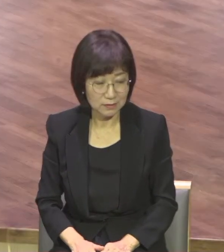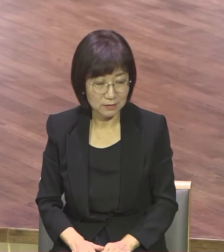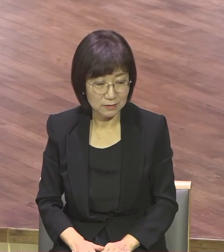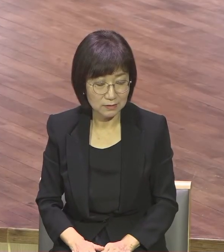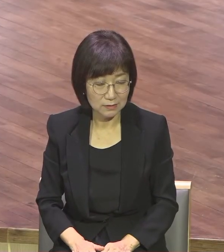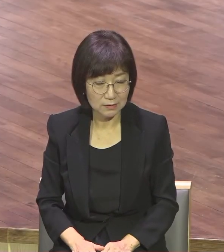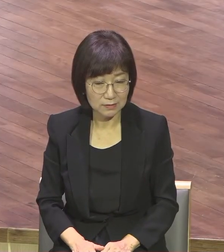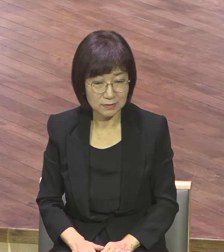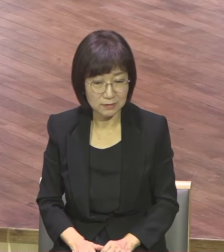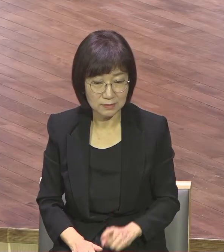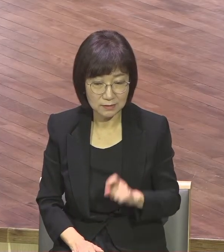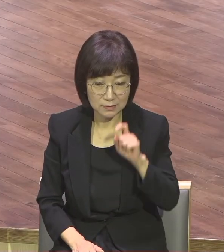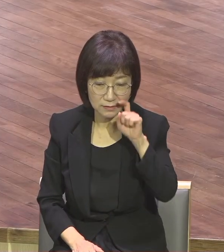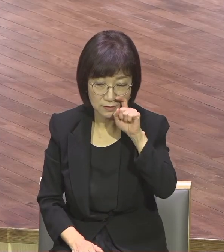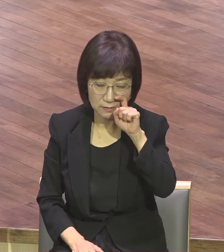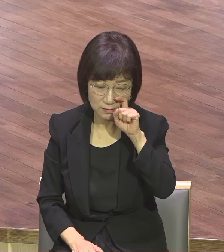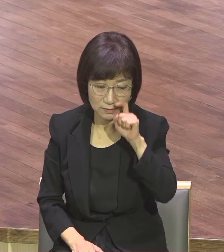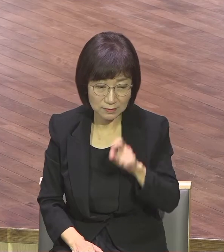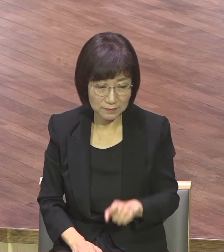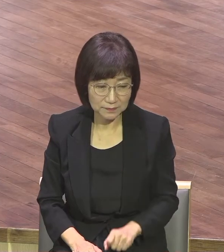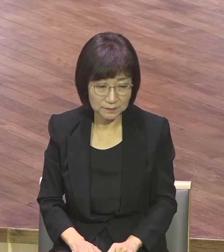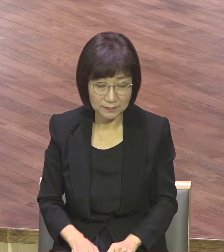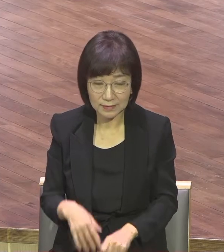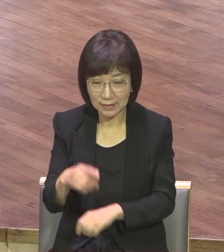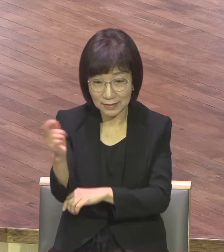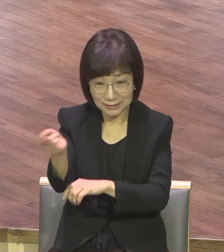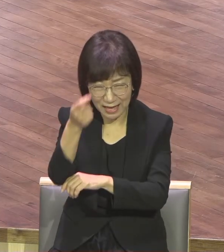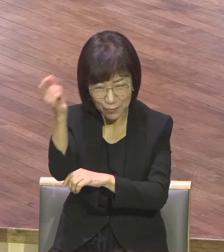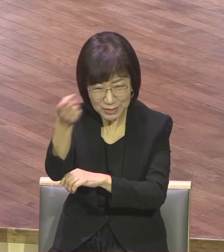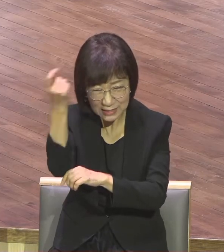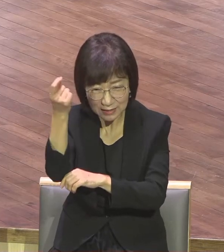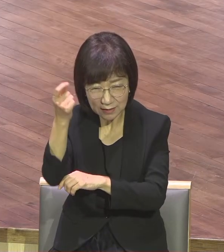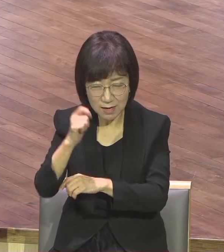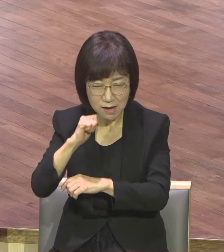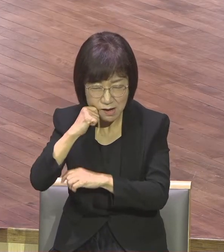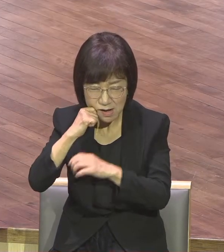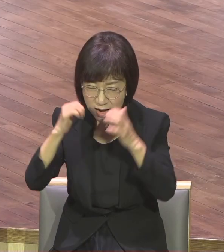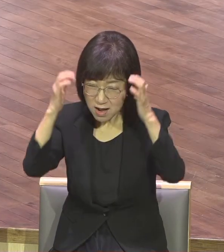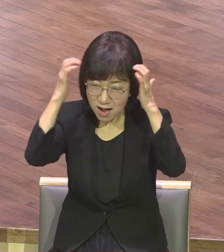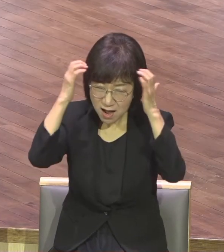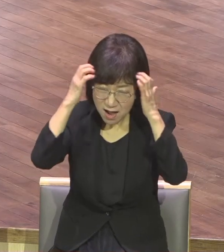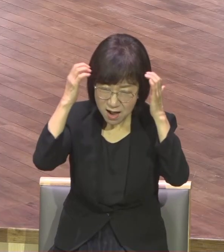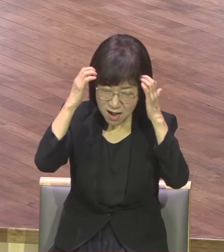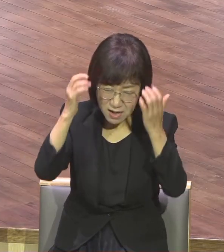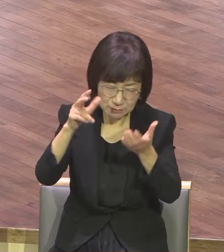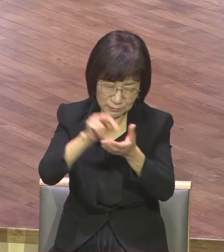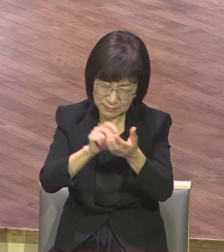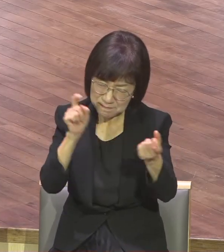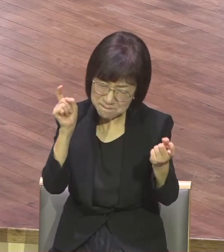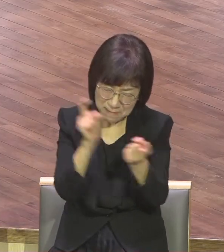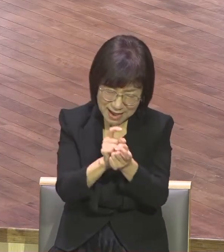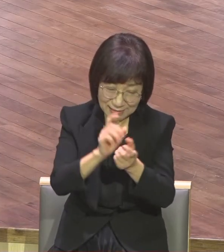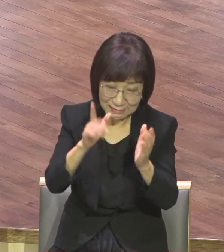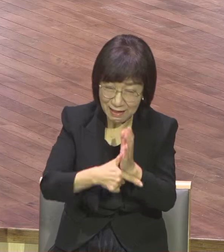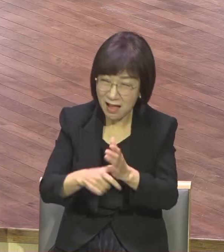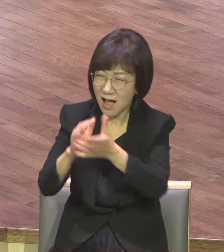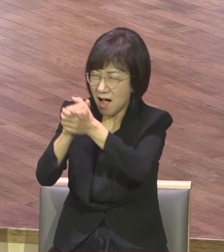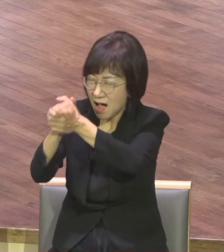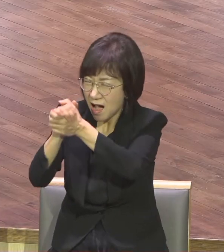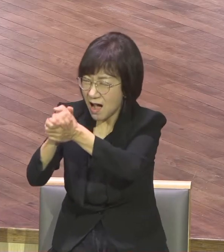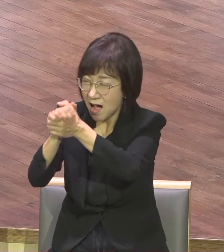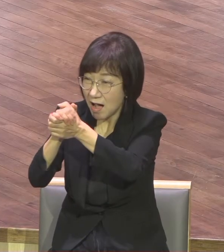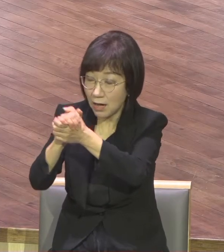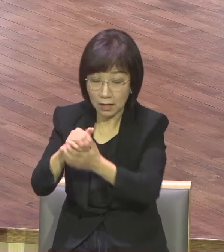초점 맞춰 있어요. 쉽게 설명하면 다윗이 어려운 가운데, 힘든 가운데 기도를 드렸는데 그 환경